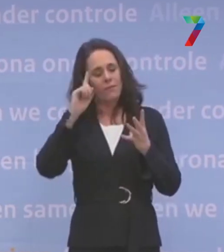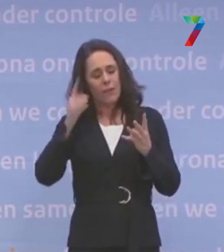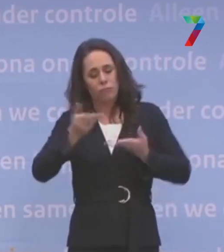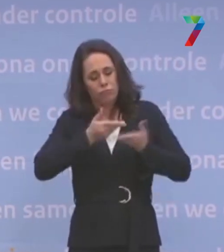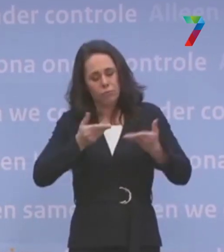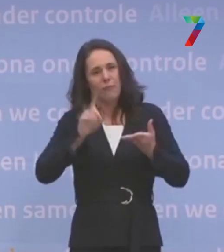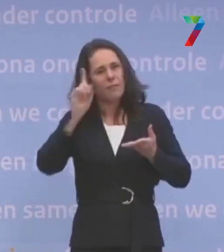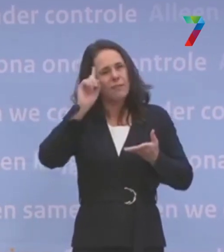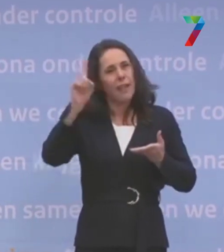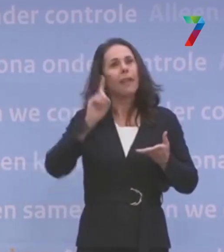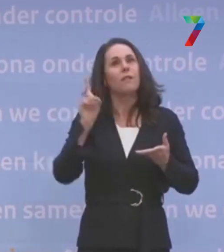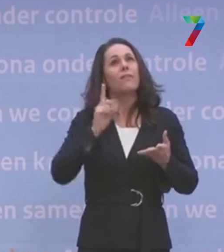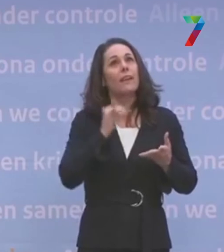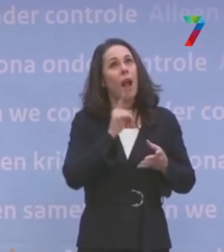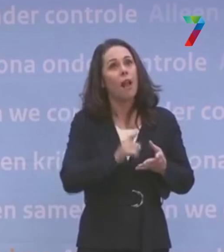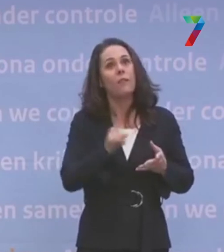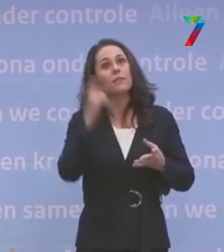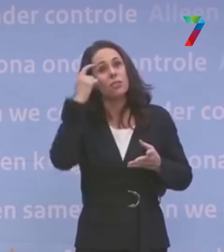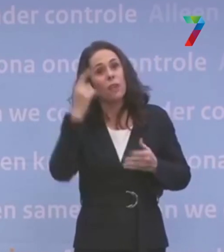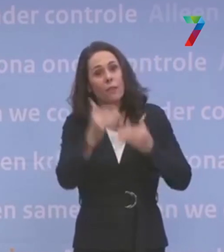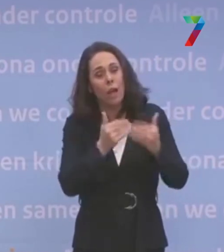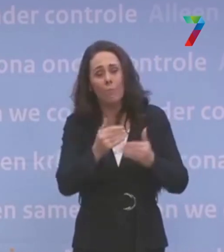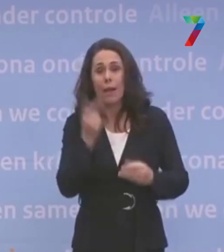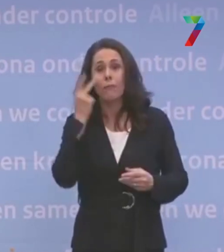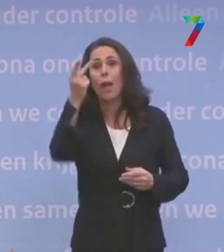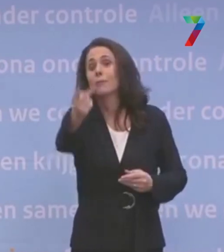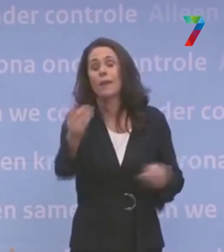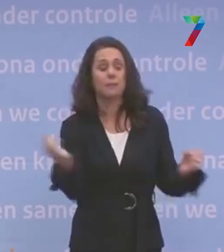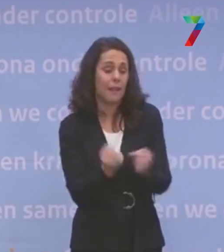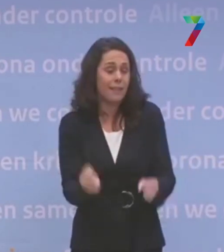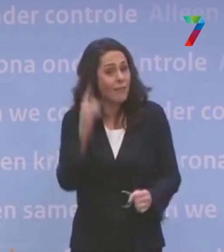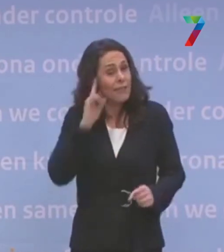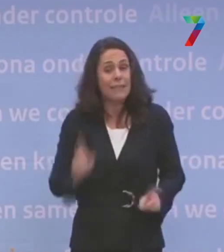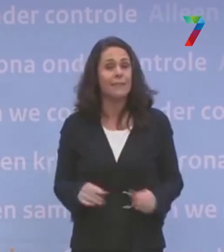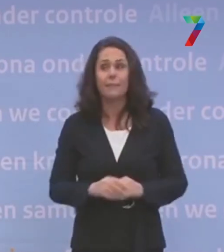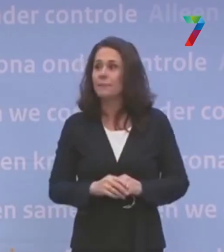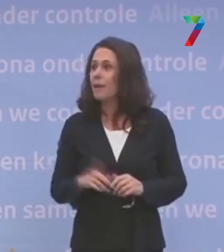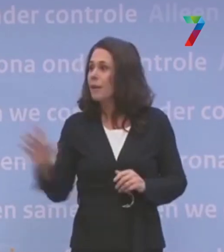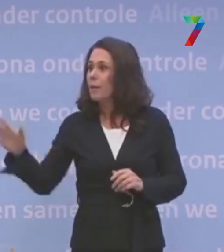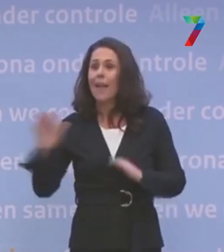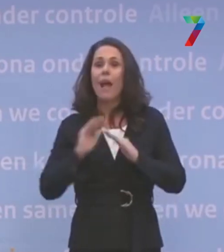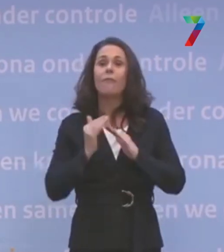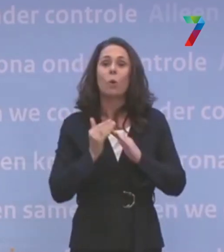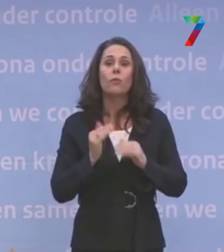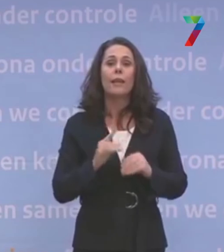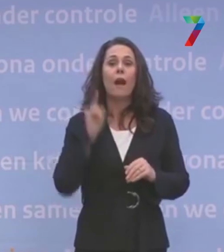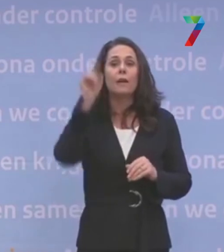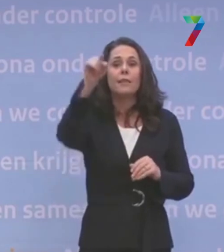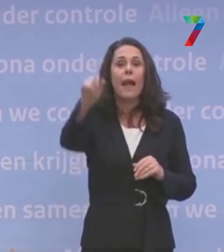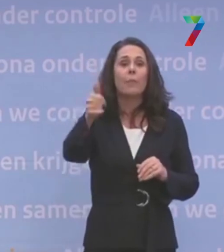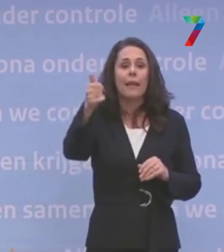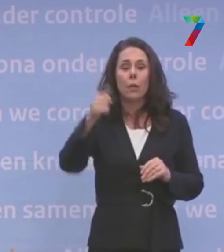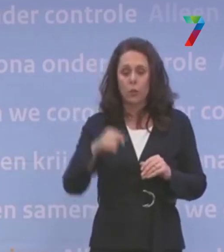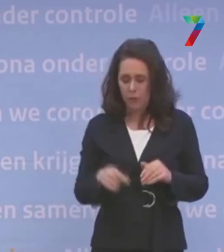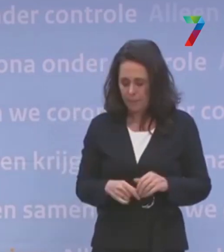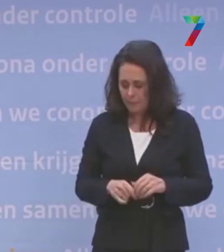land te doen op basis van wat we wel weten. Maar dit is vooruitkijken wat we niet kunnen. Dat weten we niet. We gaan langzaam naar een afronding toe. We gaan achteraan beginnen en